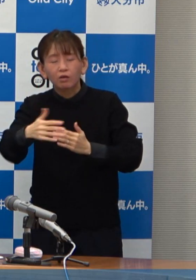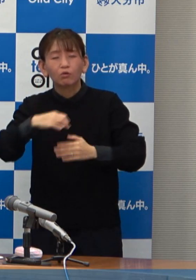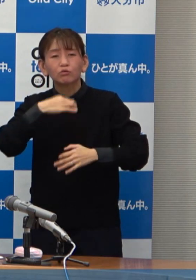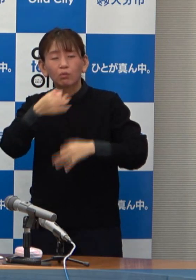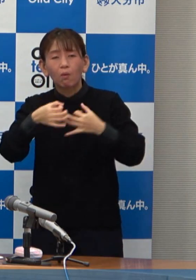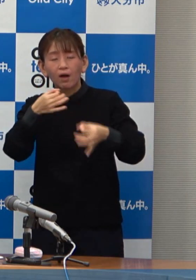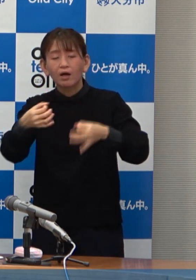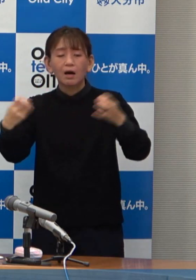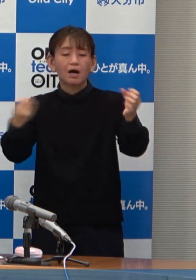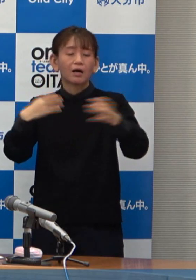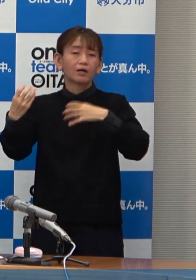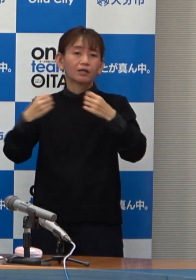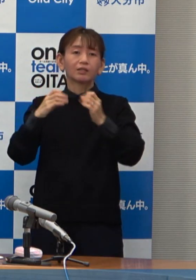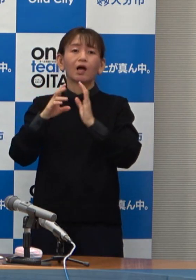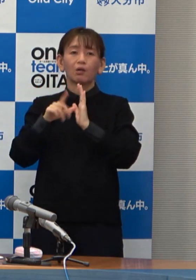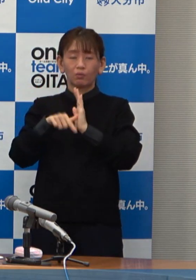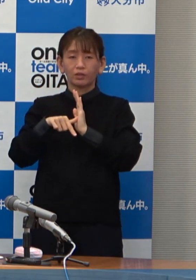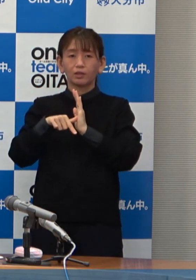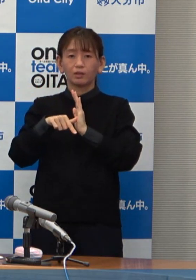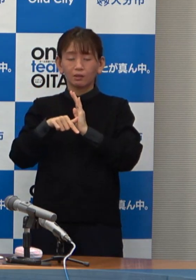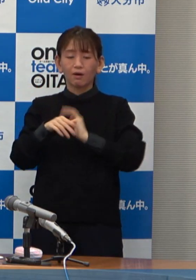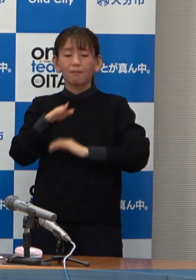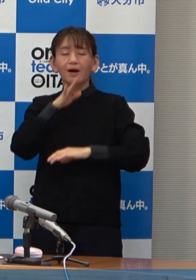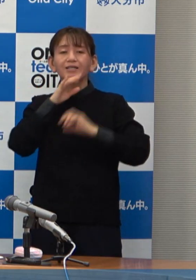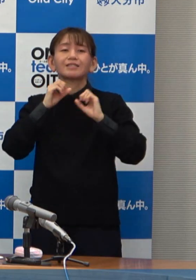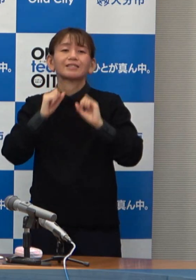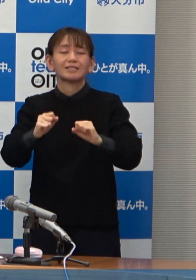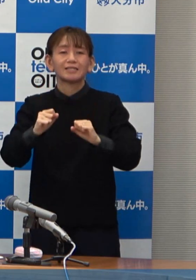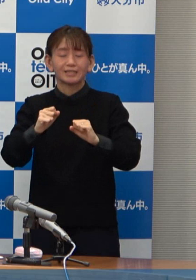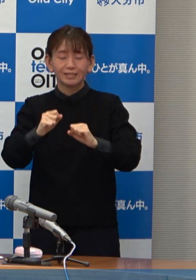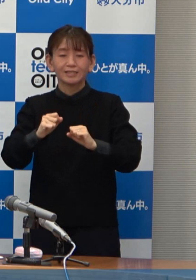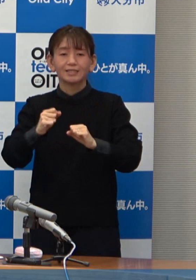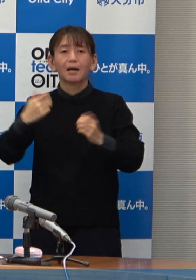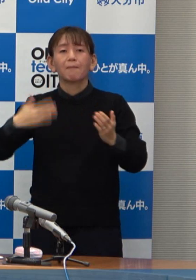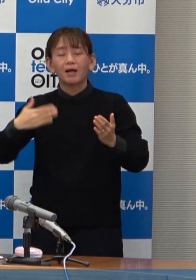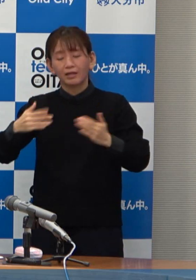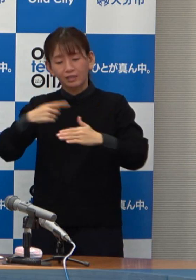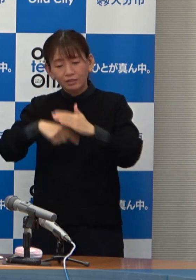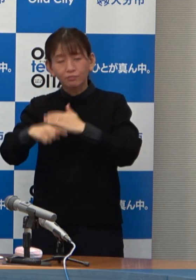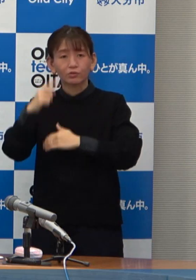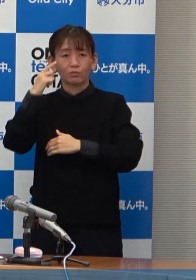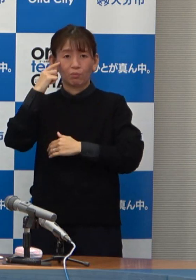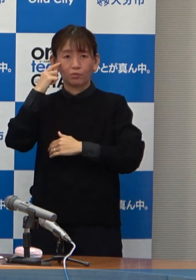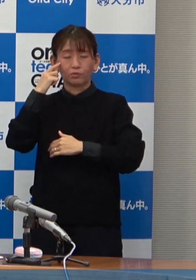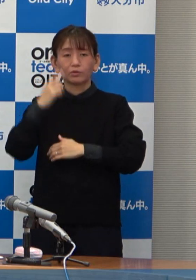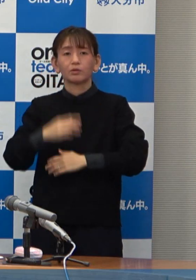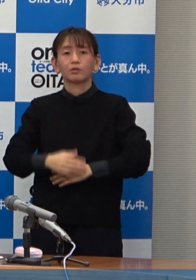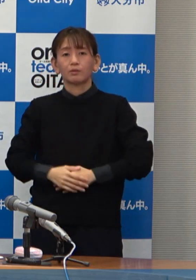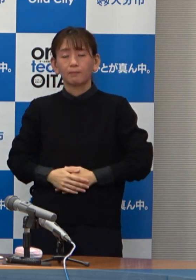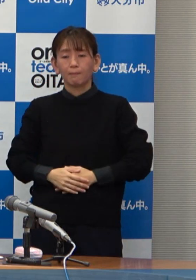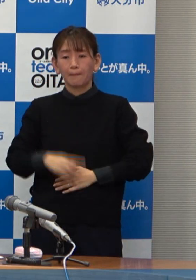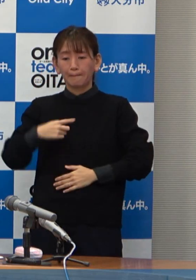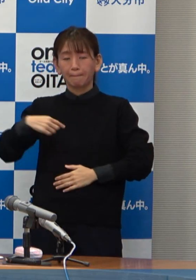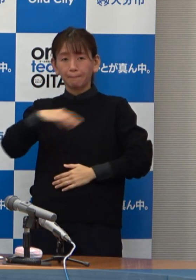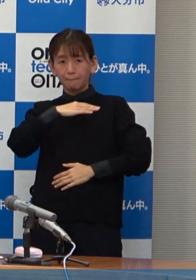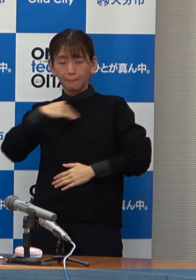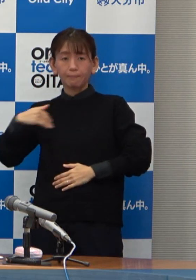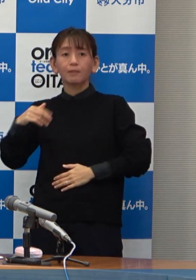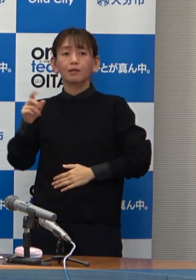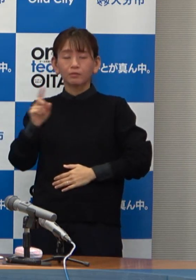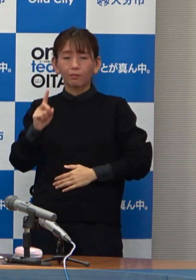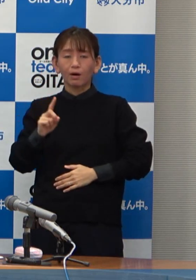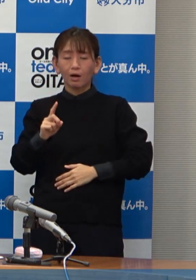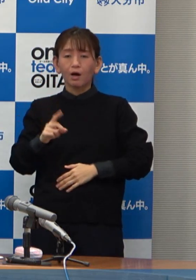たらそれはやっぱりあの実いないことだという風に思いますのでね私どもとしてはまずC